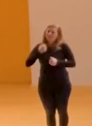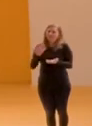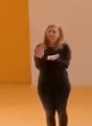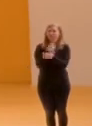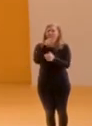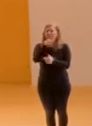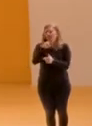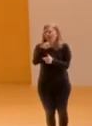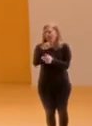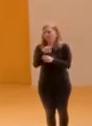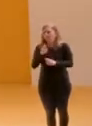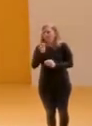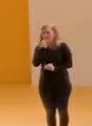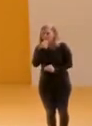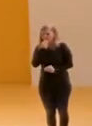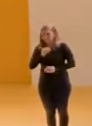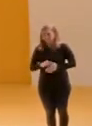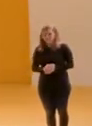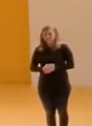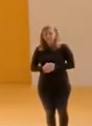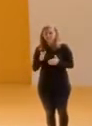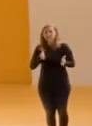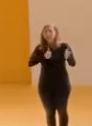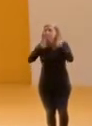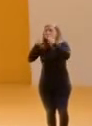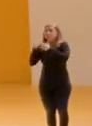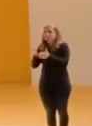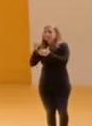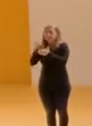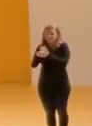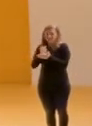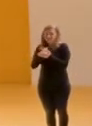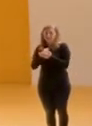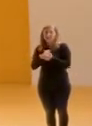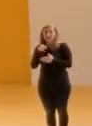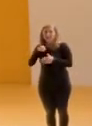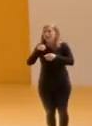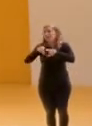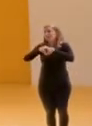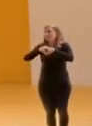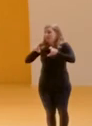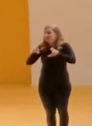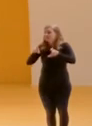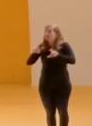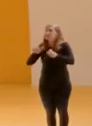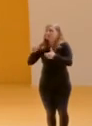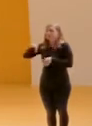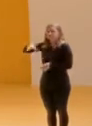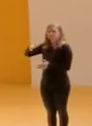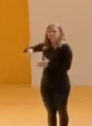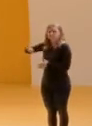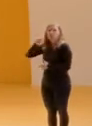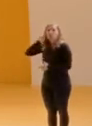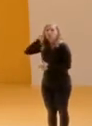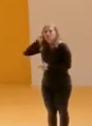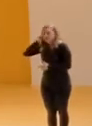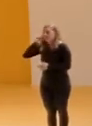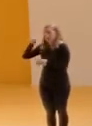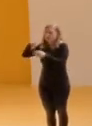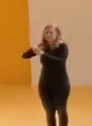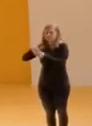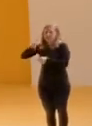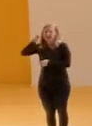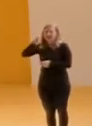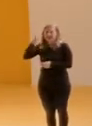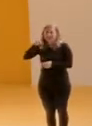pożywienia Kolejna sprawa W tym czasie mamy kobiety z plemienia hadza które